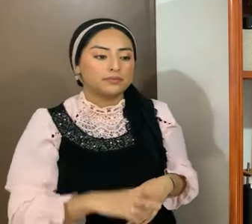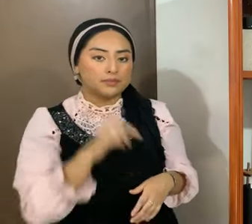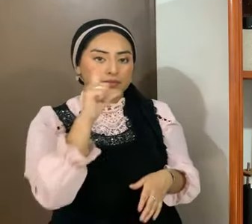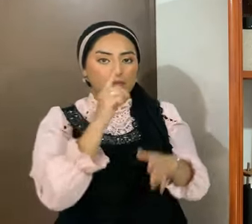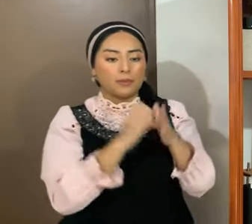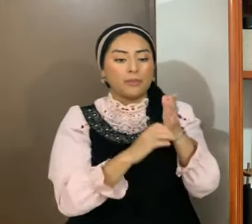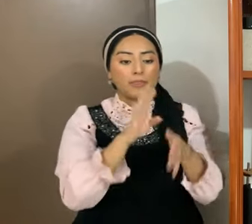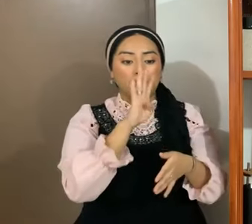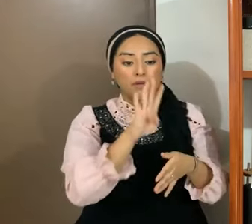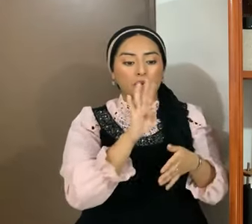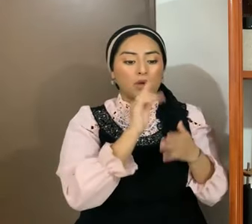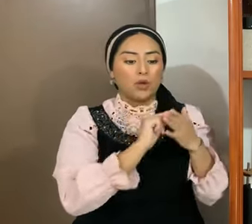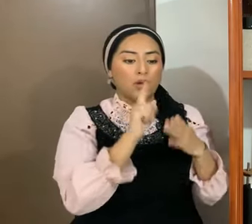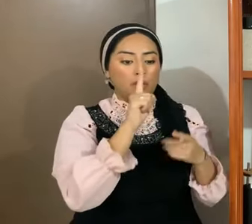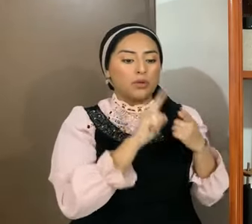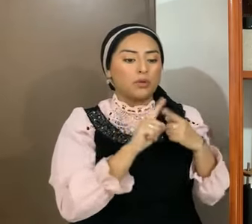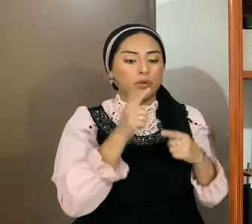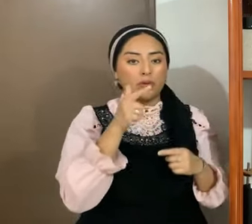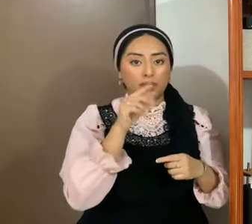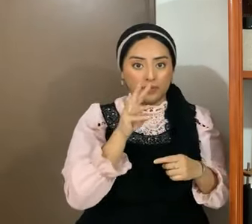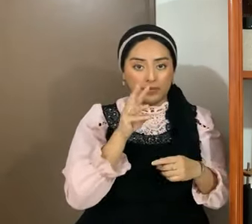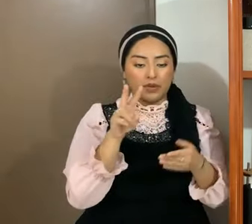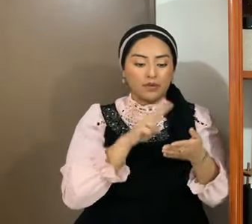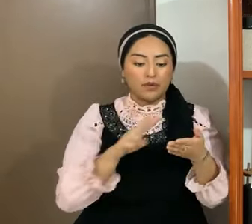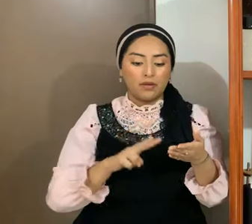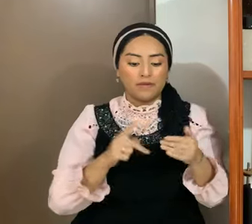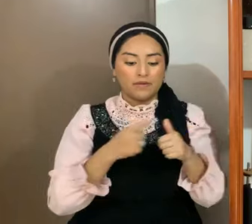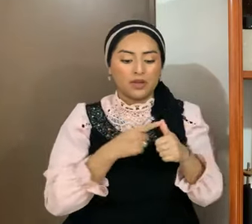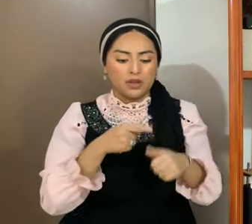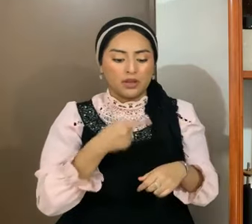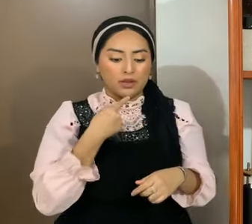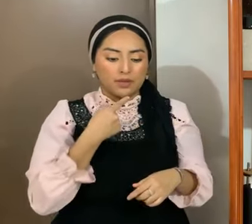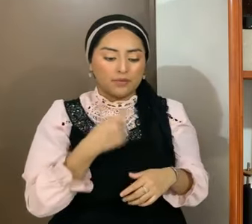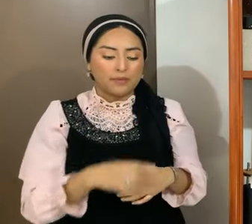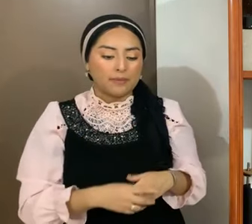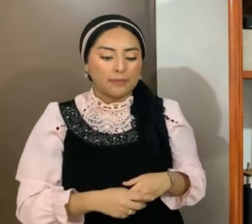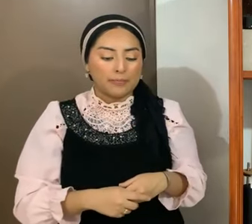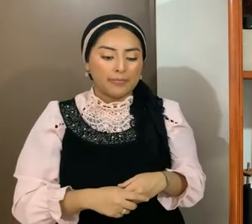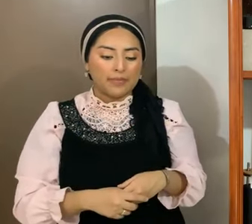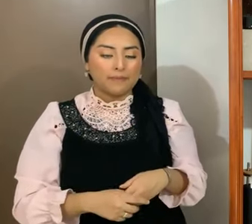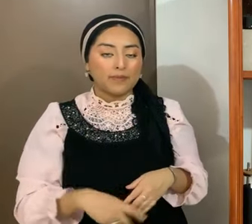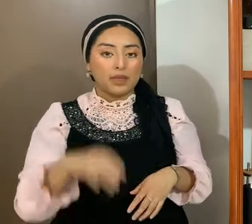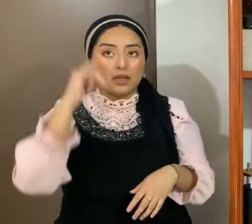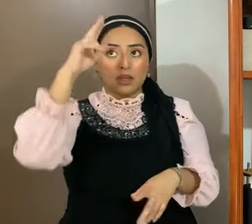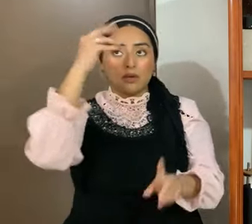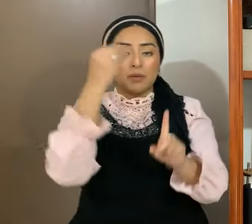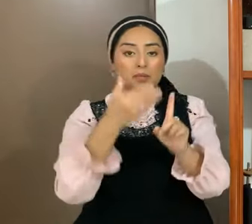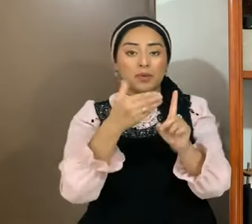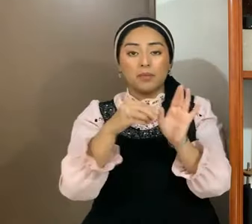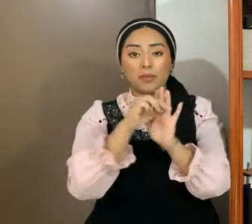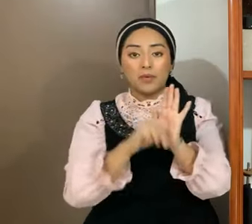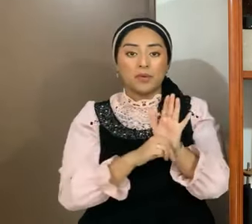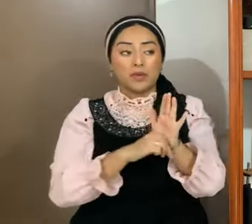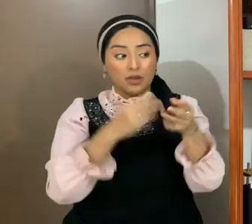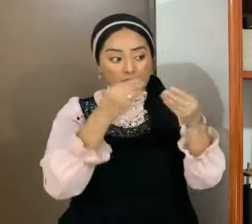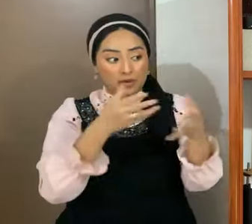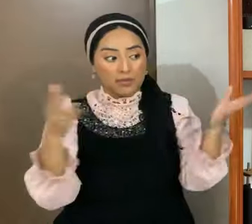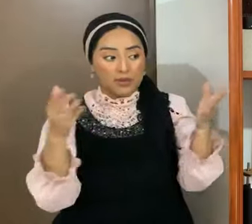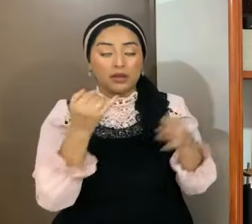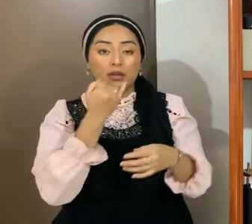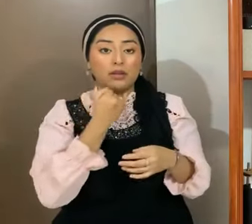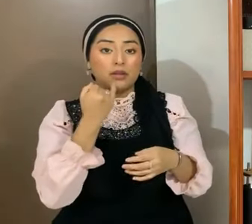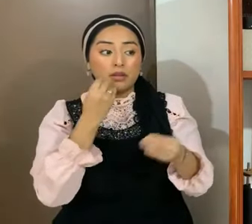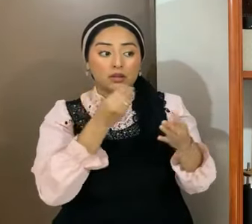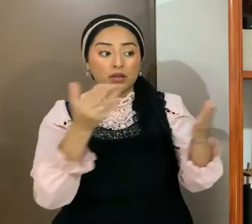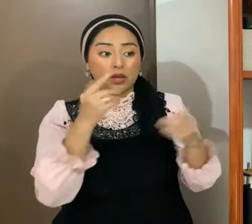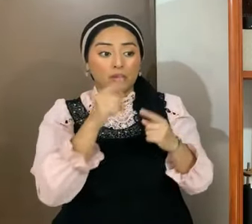Levítico 4, del 1 al 26. Les leo la primera parte. Levítico 4. Habló Yahweh a Moisés diciendo, habla a los hijos de Israel